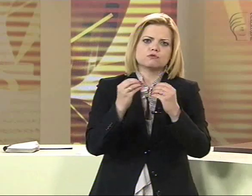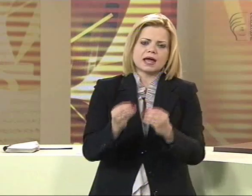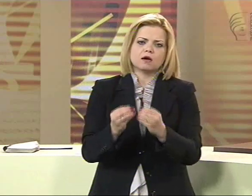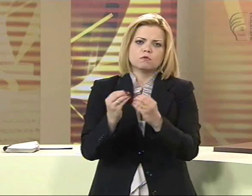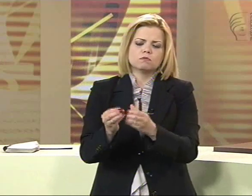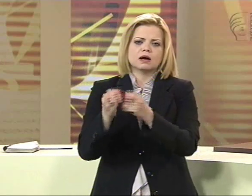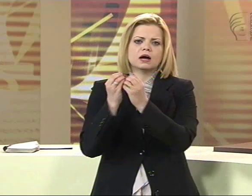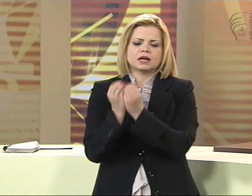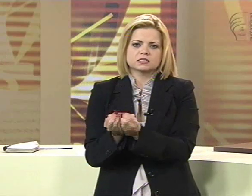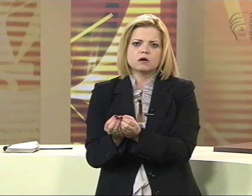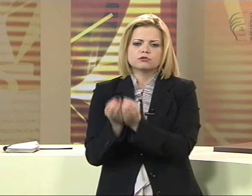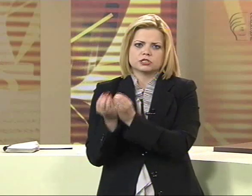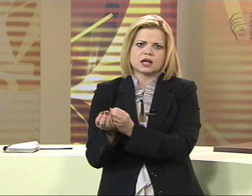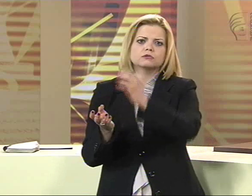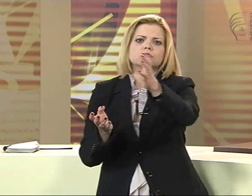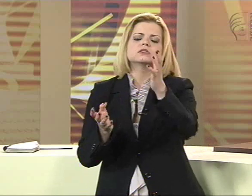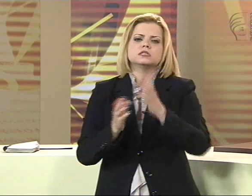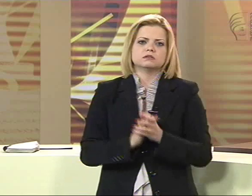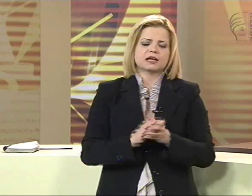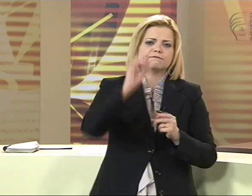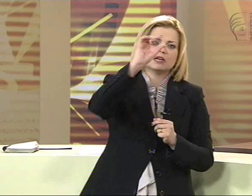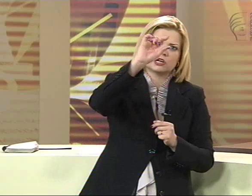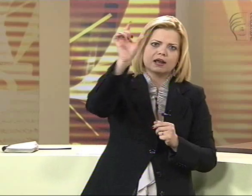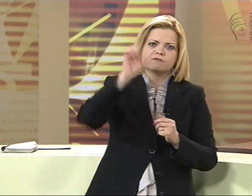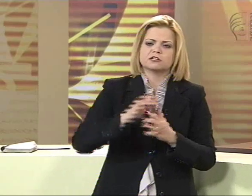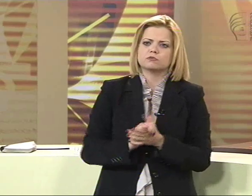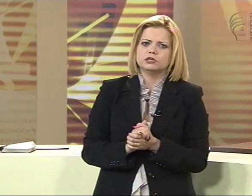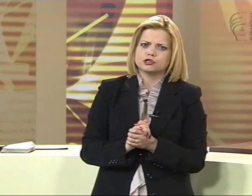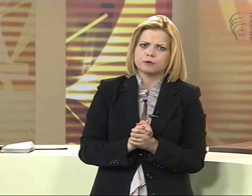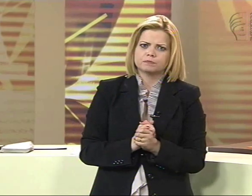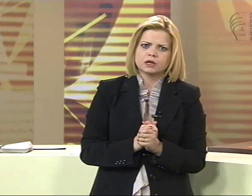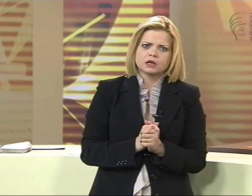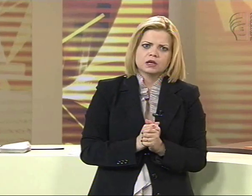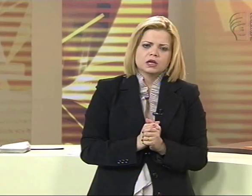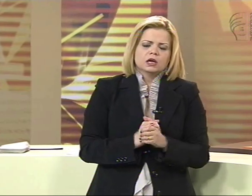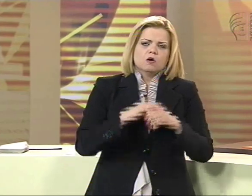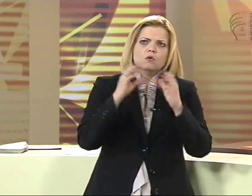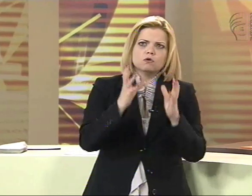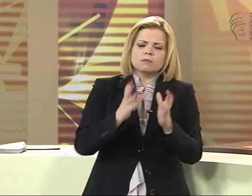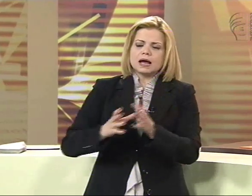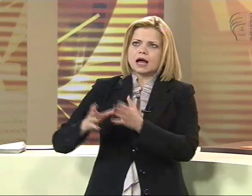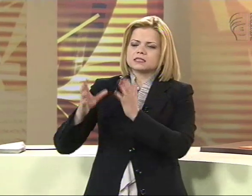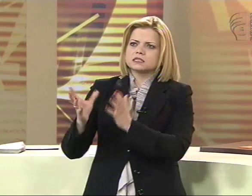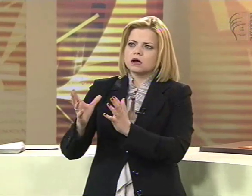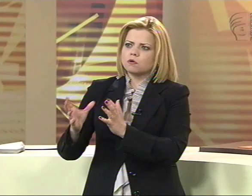é uma ação de Estado? Sim, está mexendo lá na aferição política. Uma ação